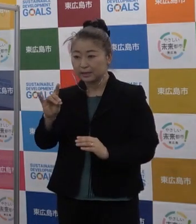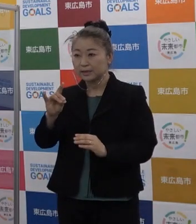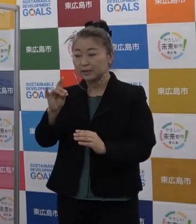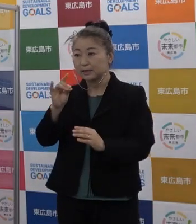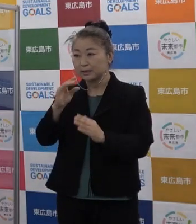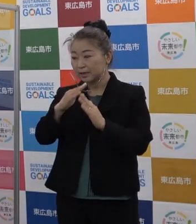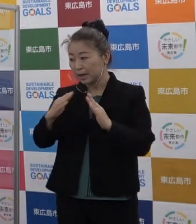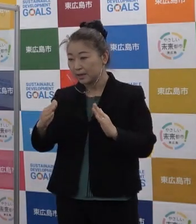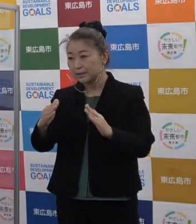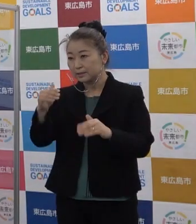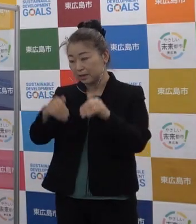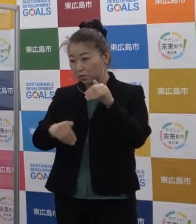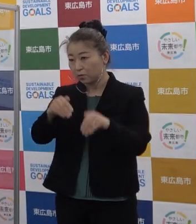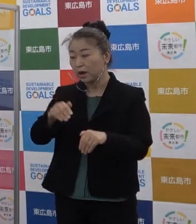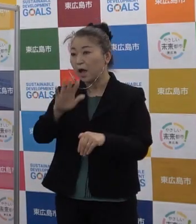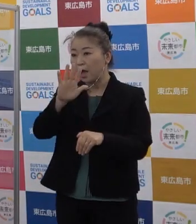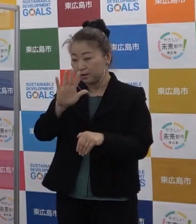が、